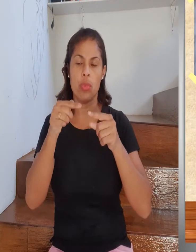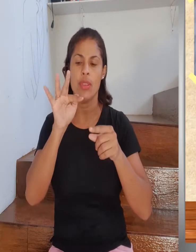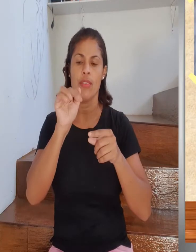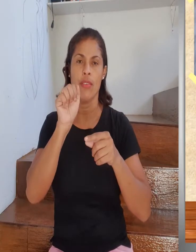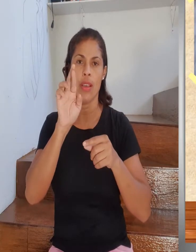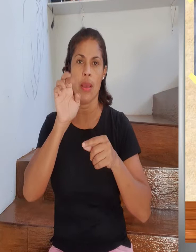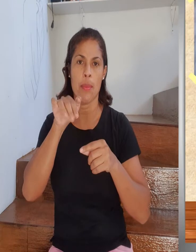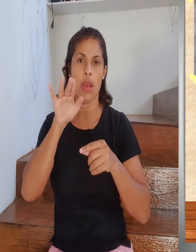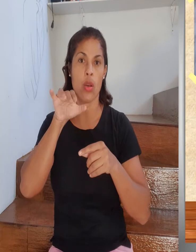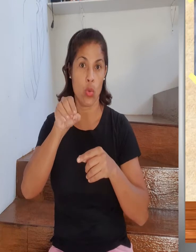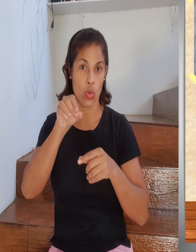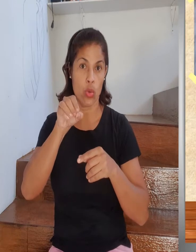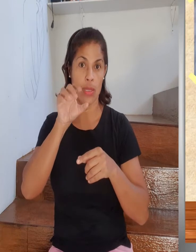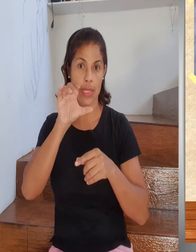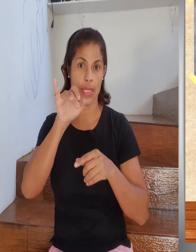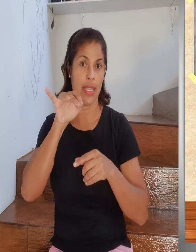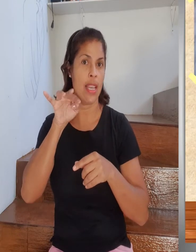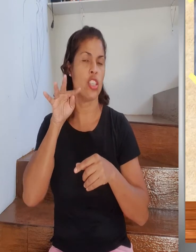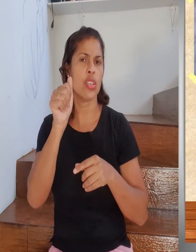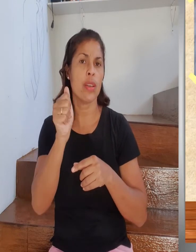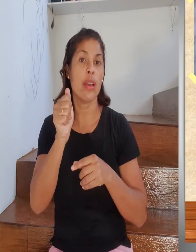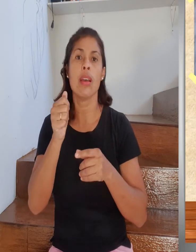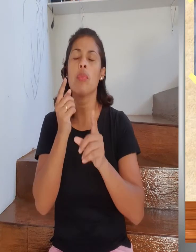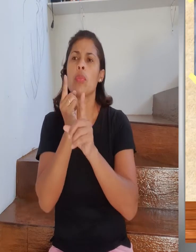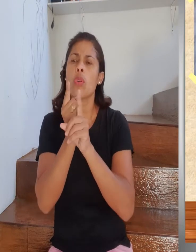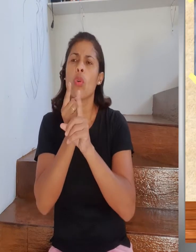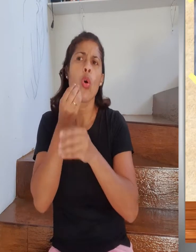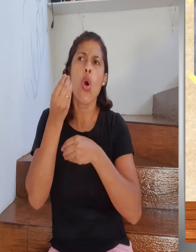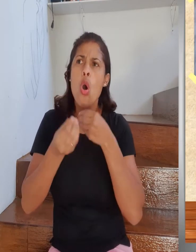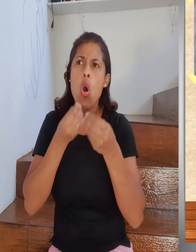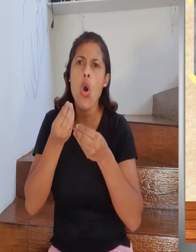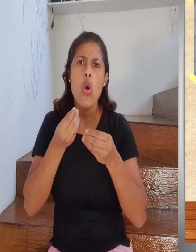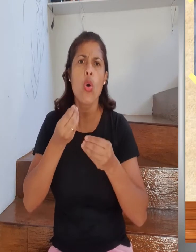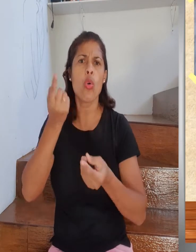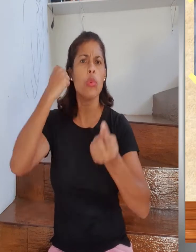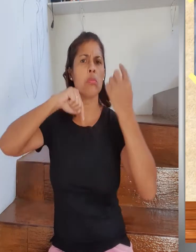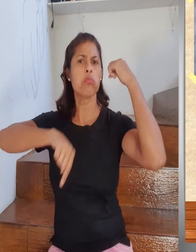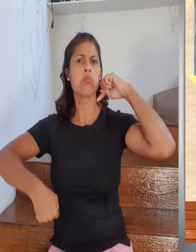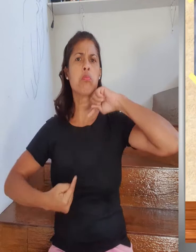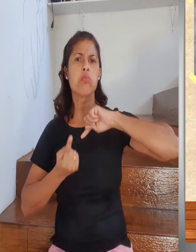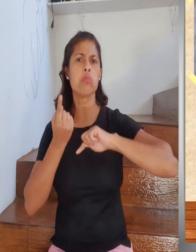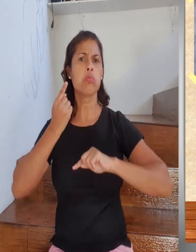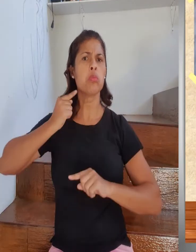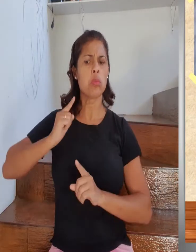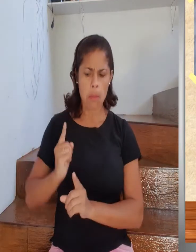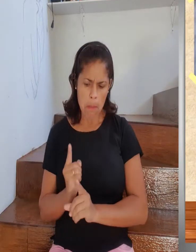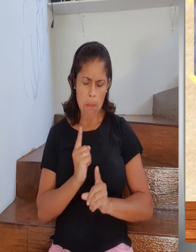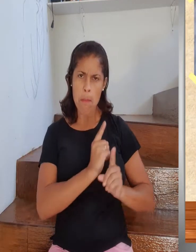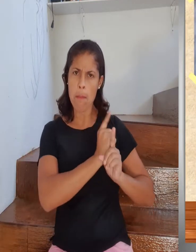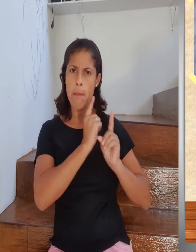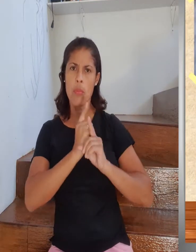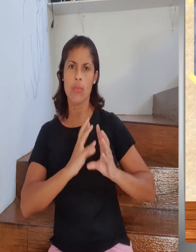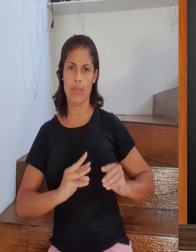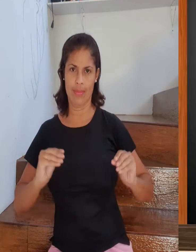da farmacocinética para entender como que o medicamento é transportado através do